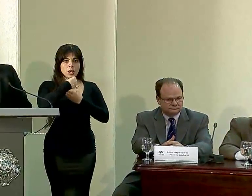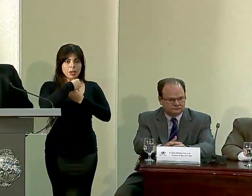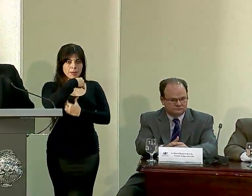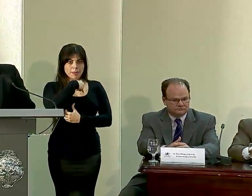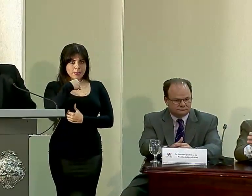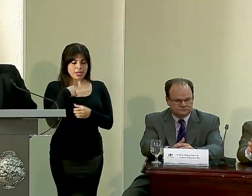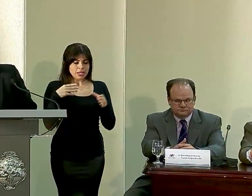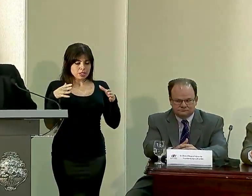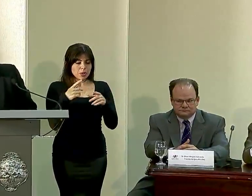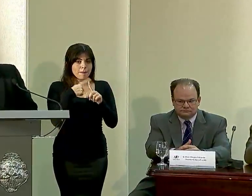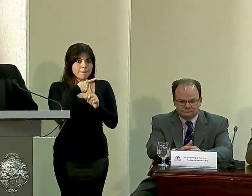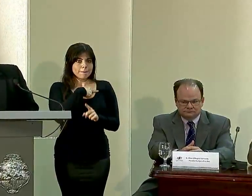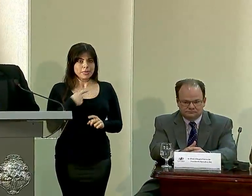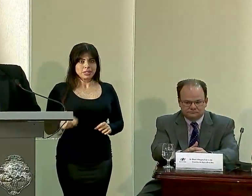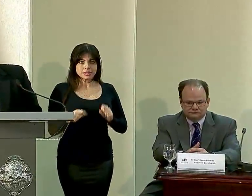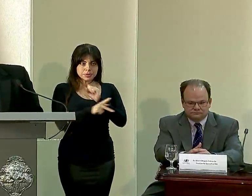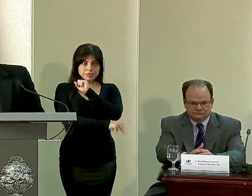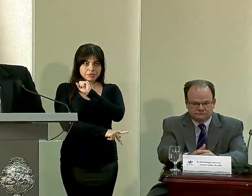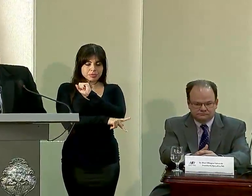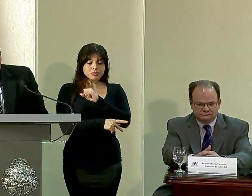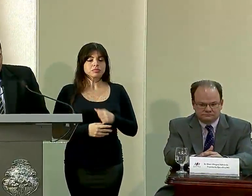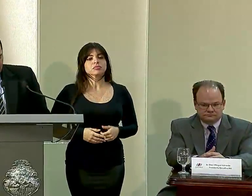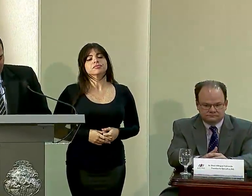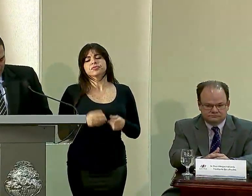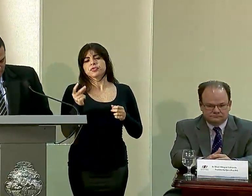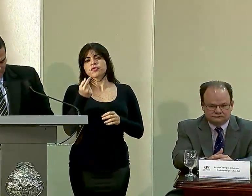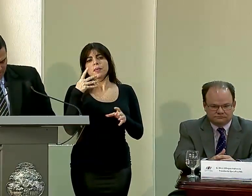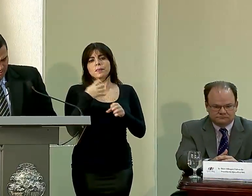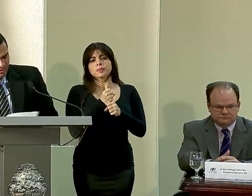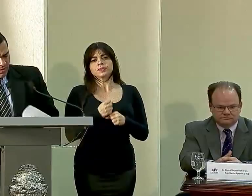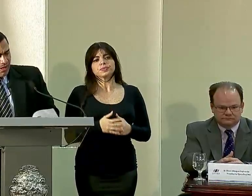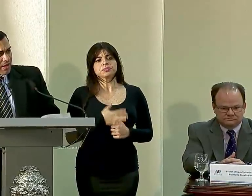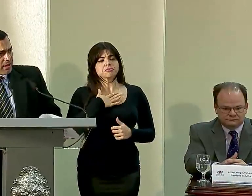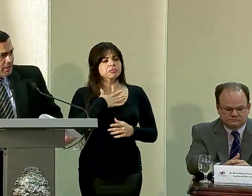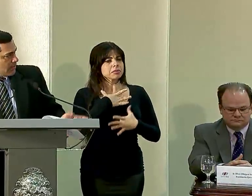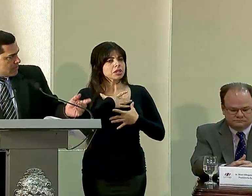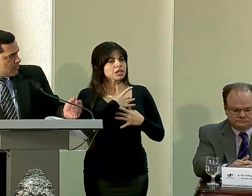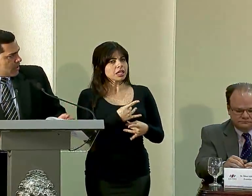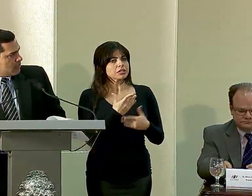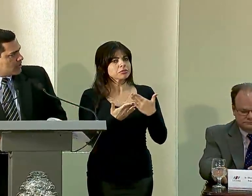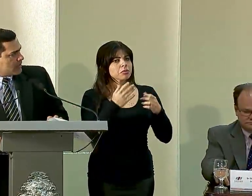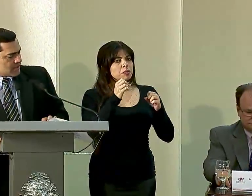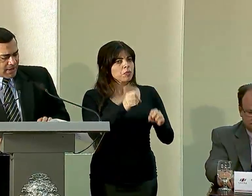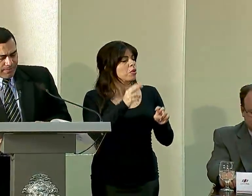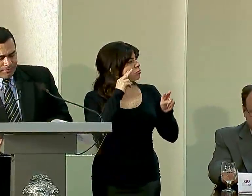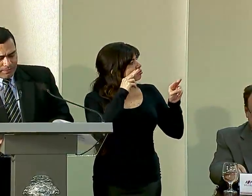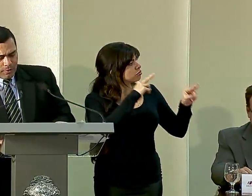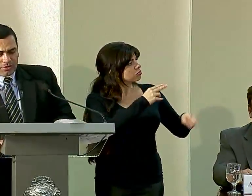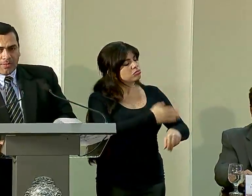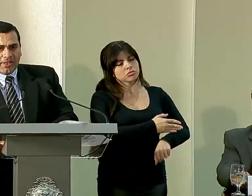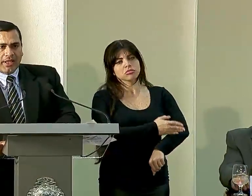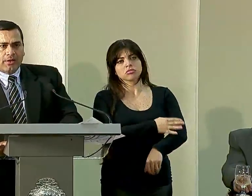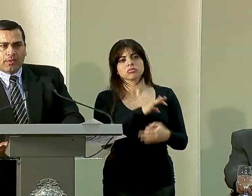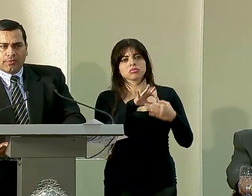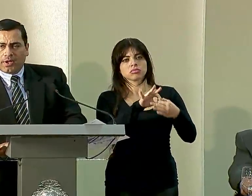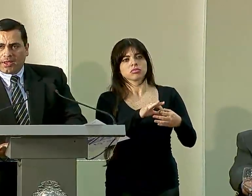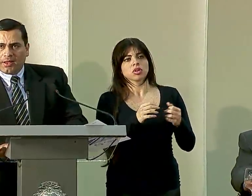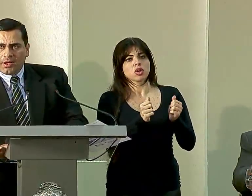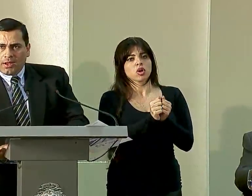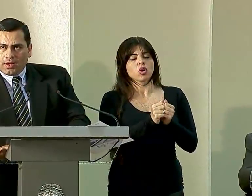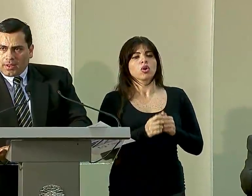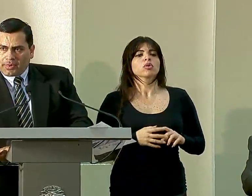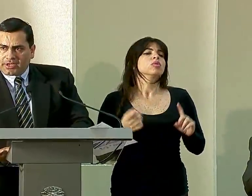ministros y presidente de la República. Rápidamente me interesaría que tal vez pudiéramos avanzar justamente en qué